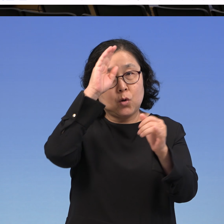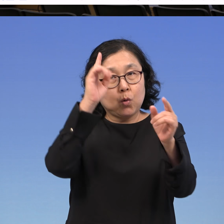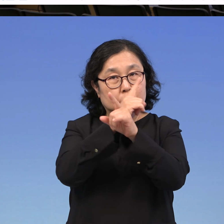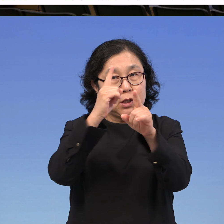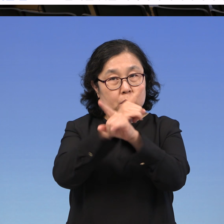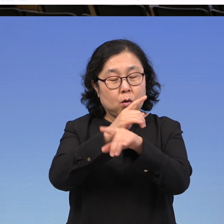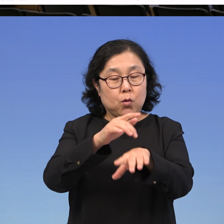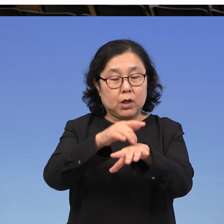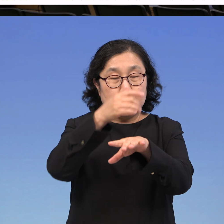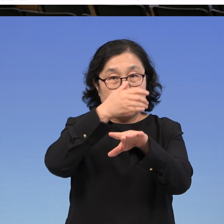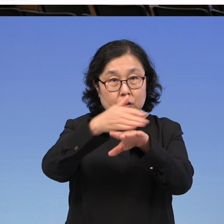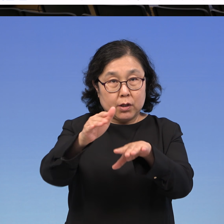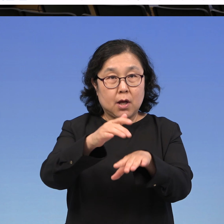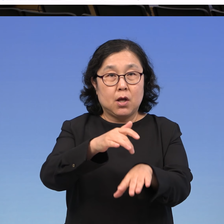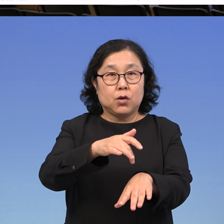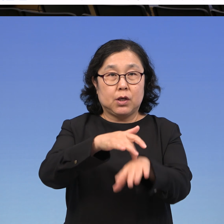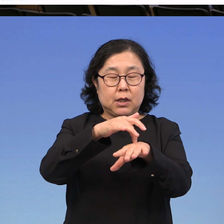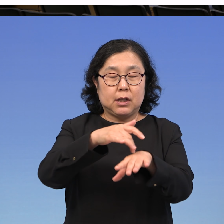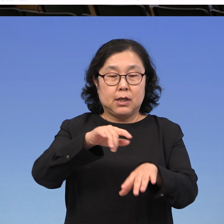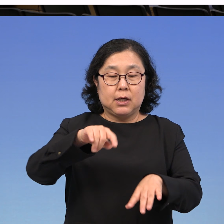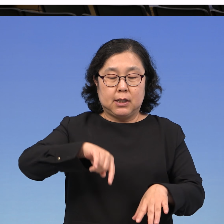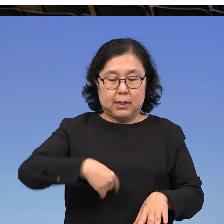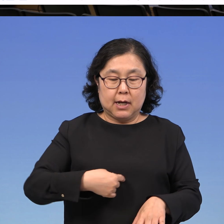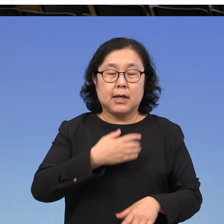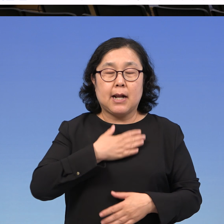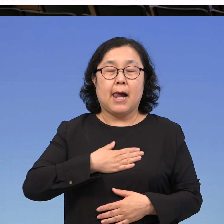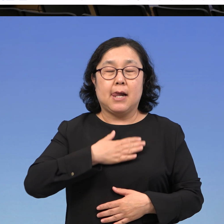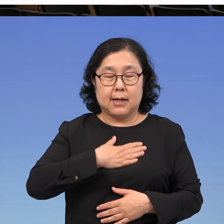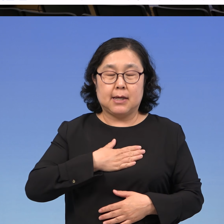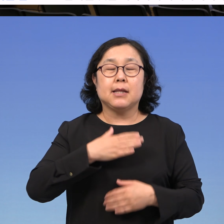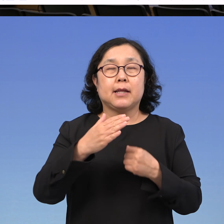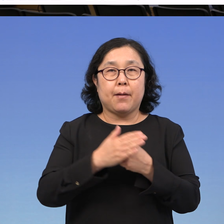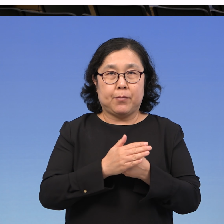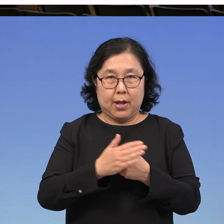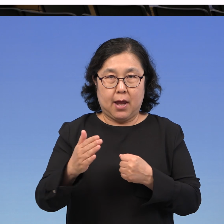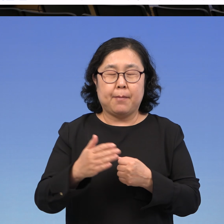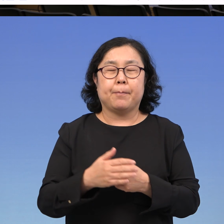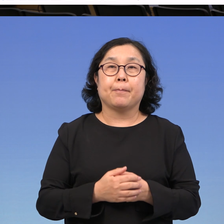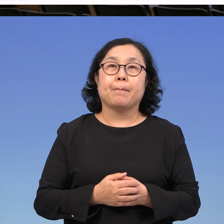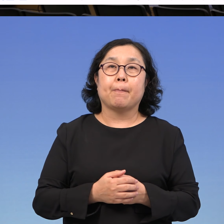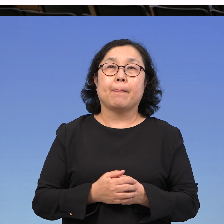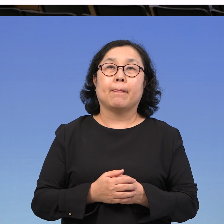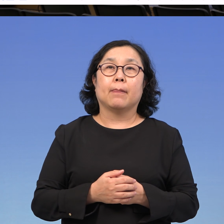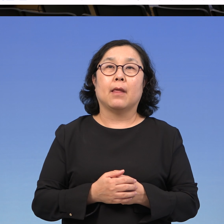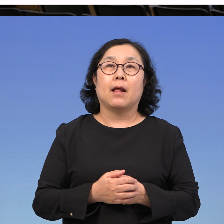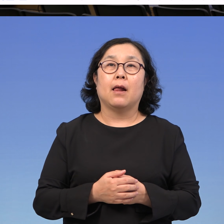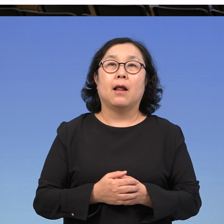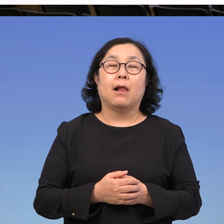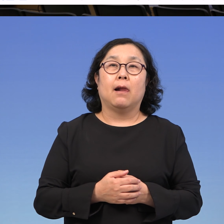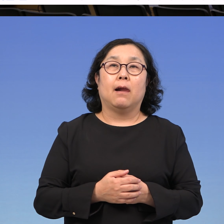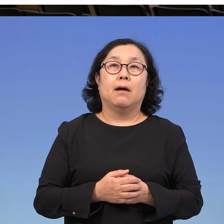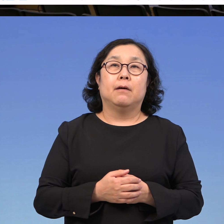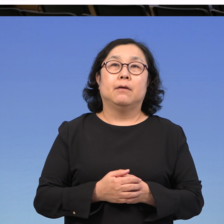많은 귀신을 내쫓을 시대 귀 심히 자기를 알므로 예수님도